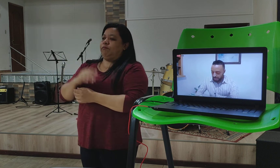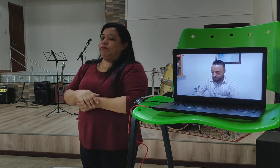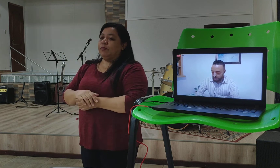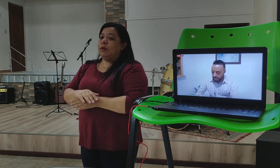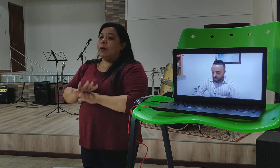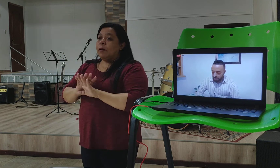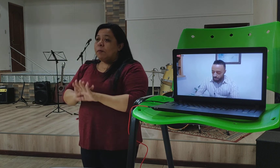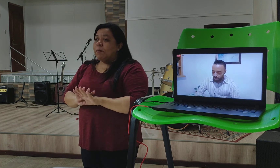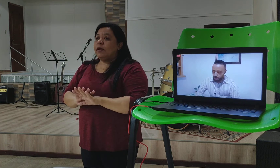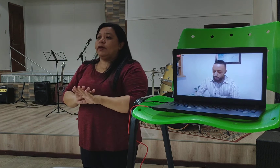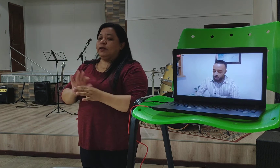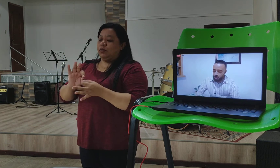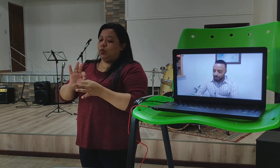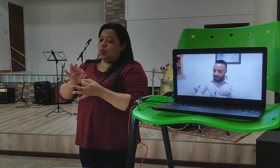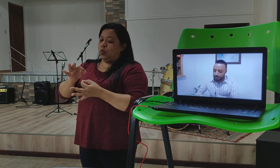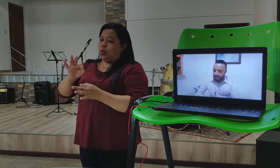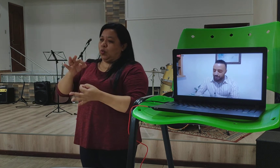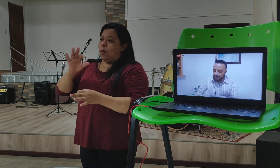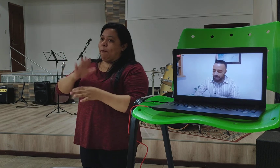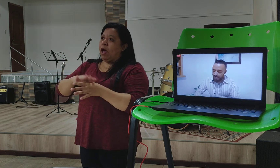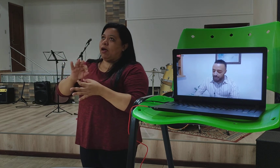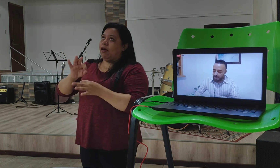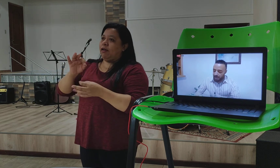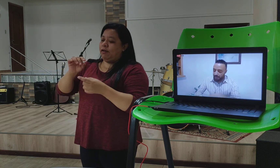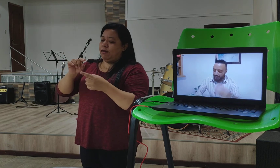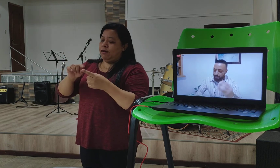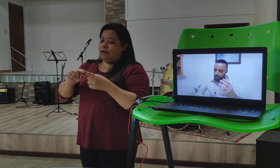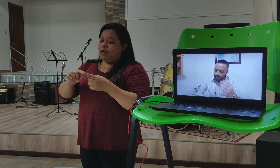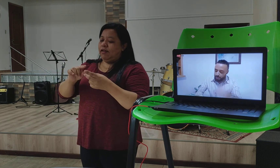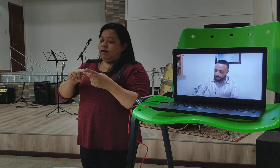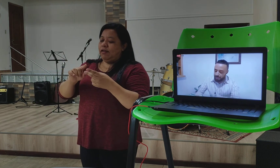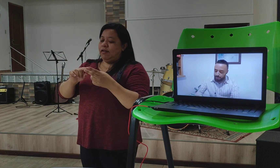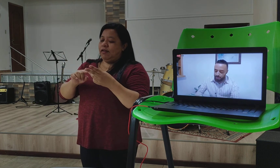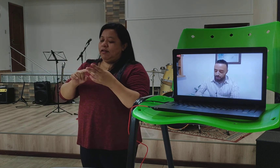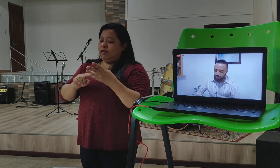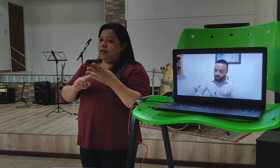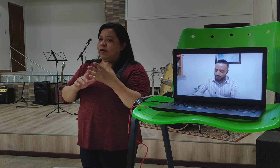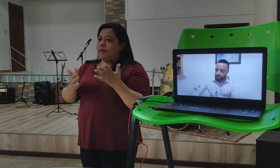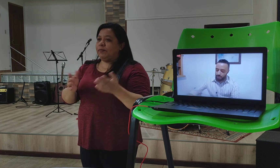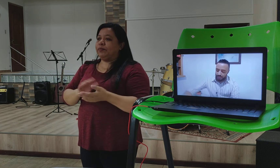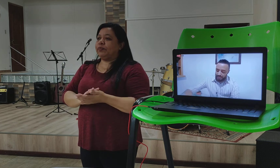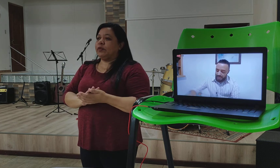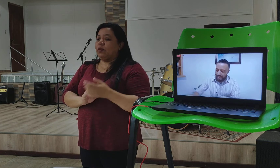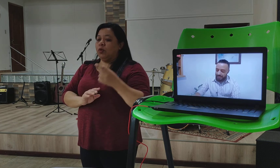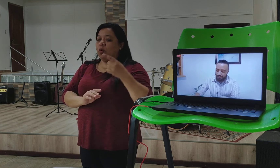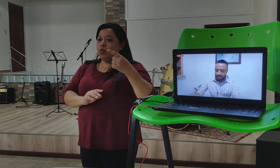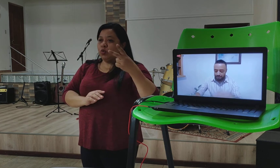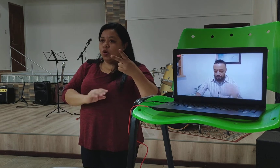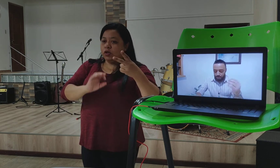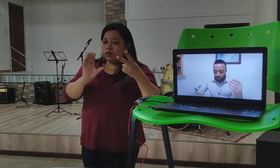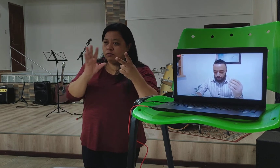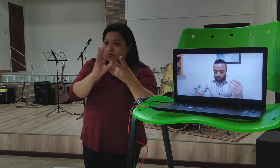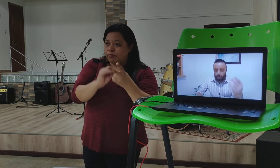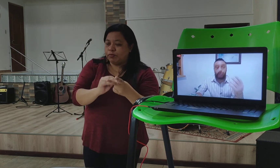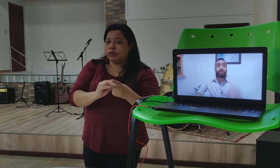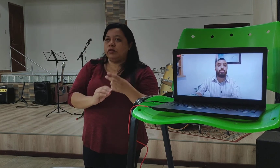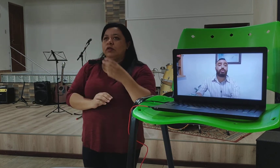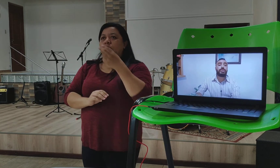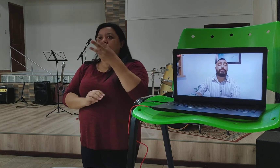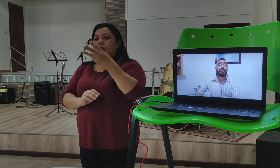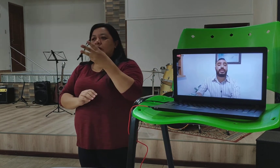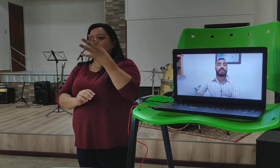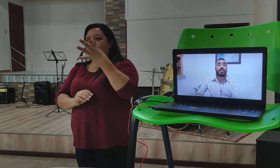disse, eu não quero ser muito longo para que a palavra seja mais proveitosa para os nossos corações. Ainda nos